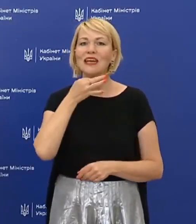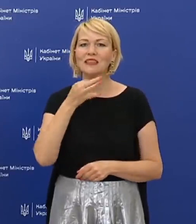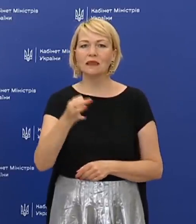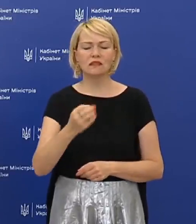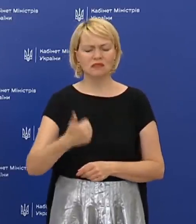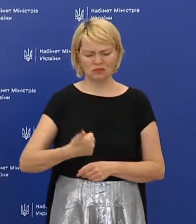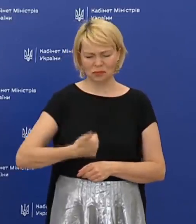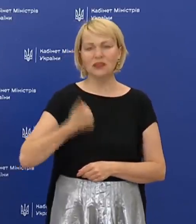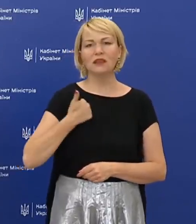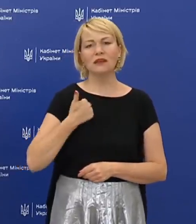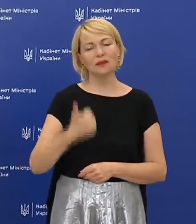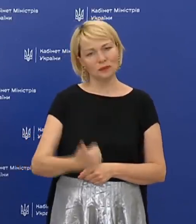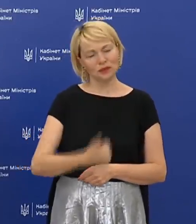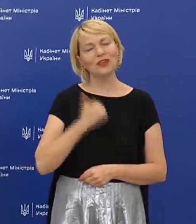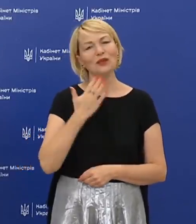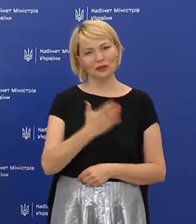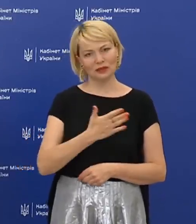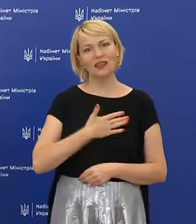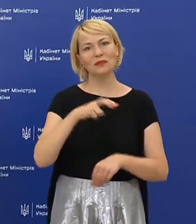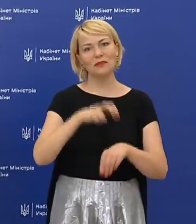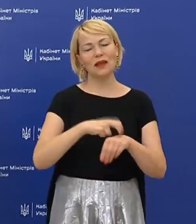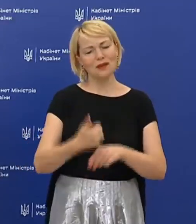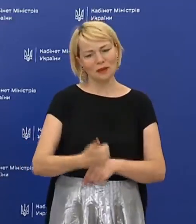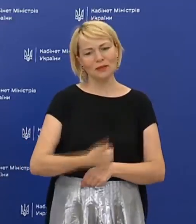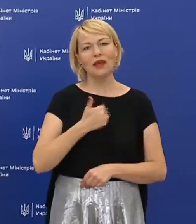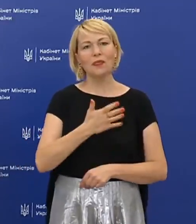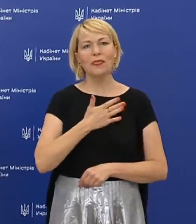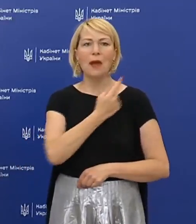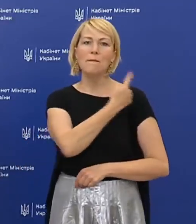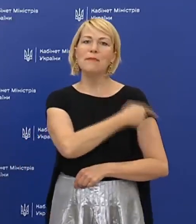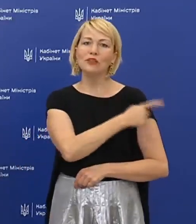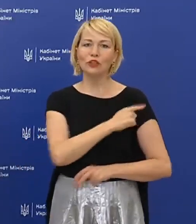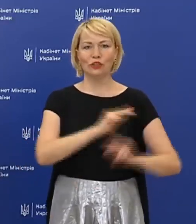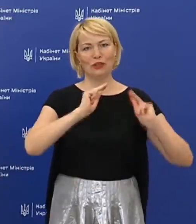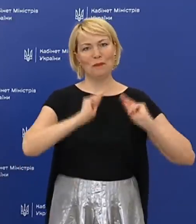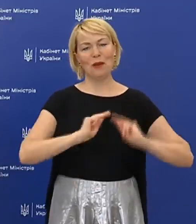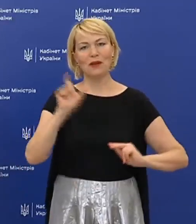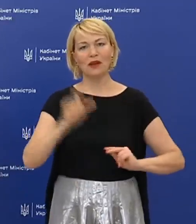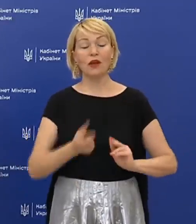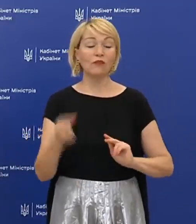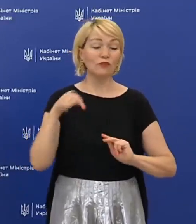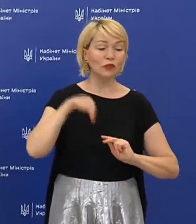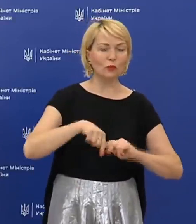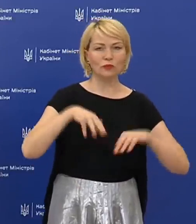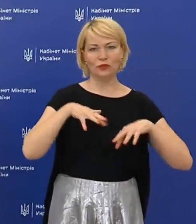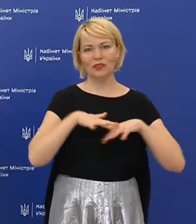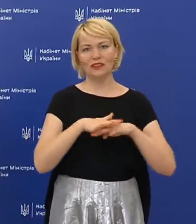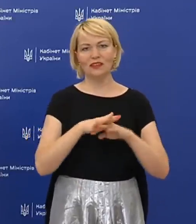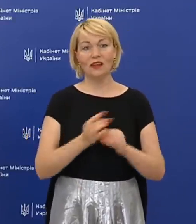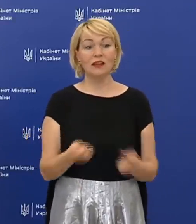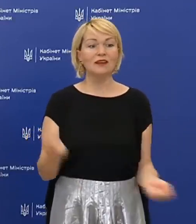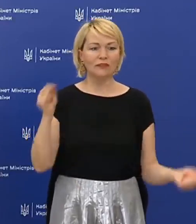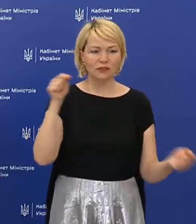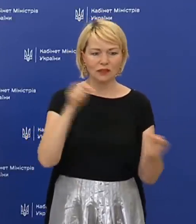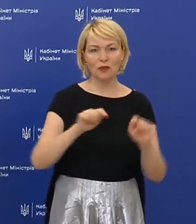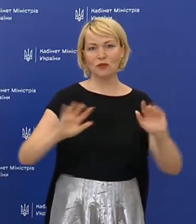я пишаюсь нашими лікарями, пишаюсь нашими медичними працівниками, які в тому числі і в даному